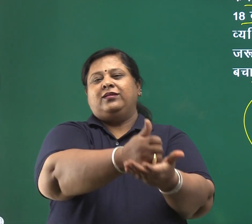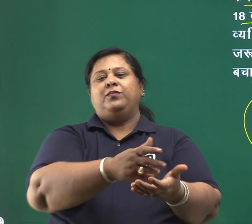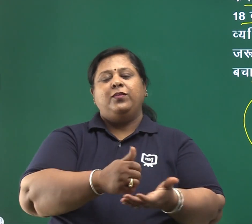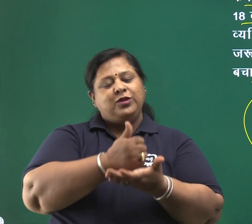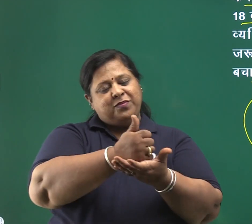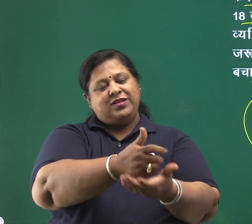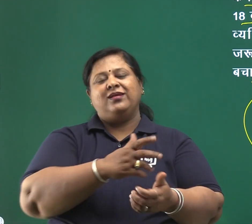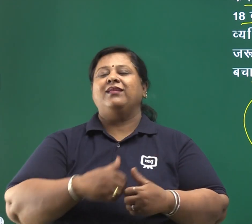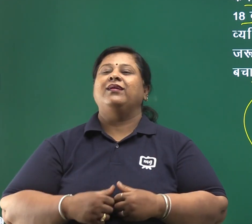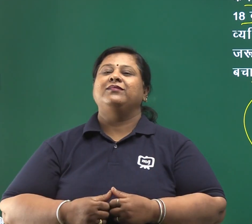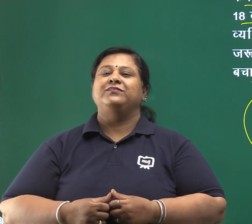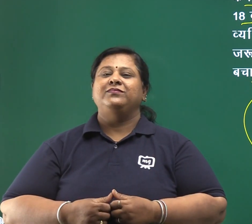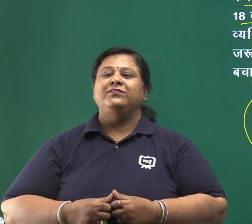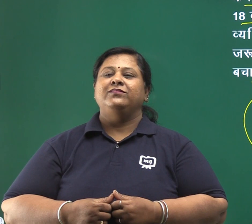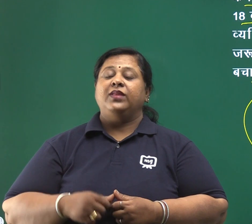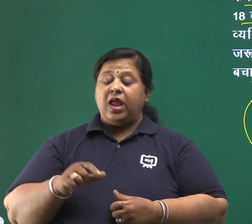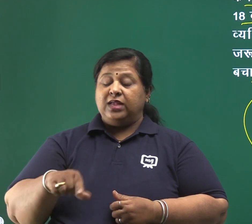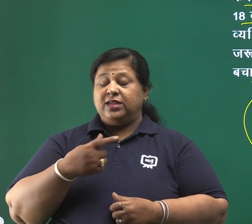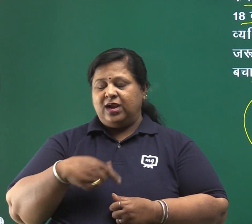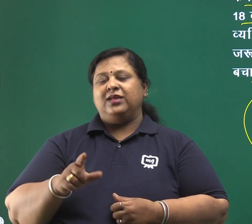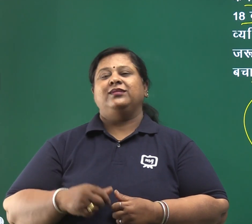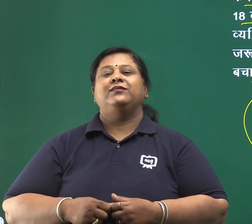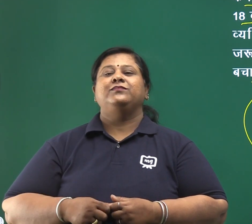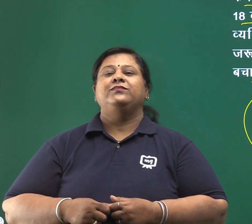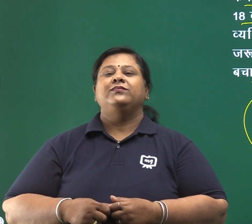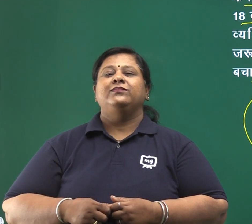उसकी मदद कर रहा है। ऐसा करने से